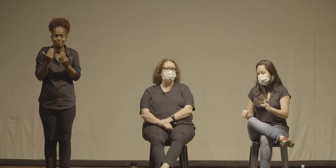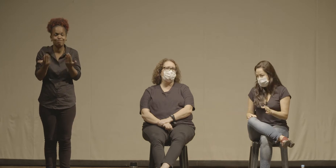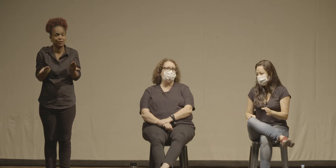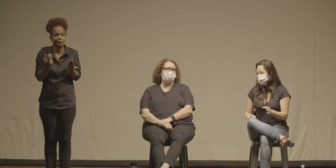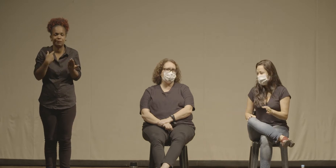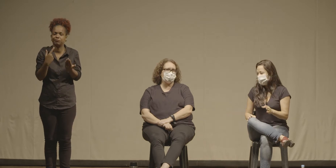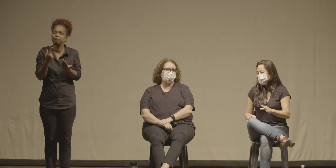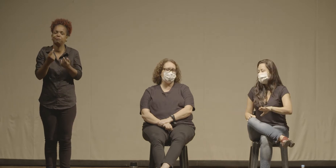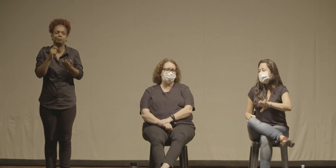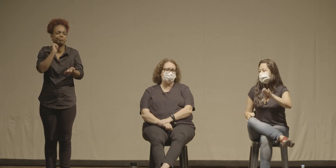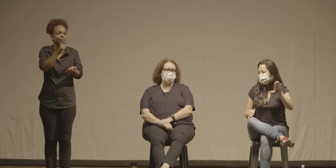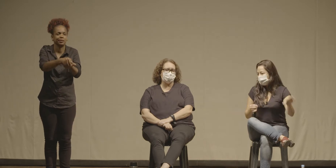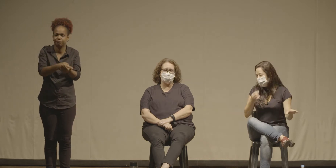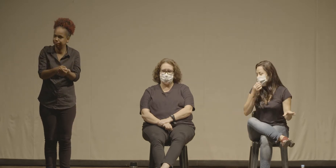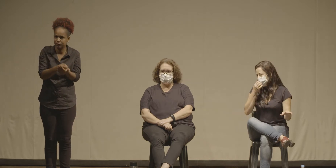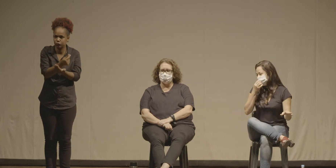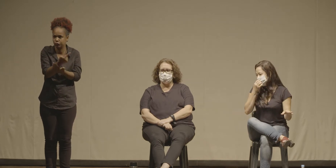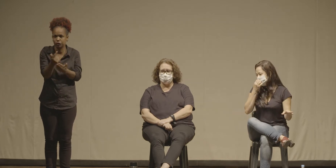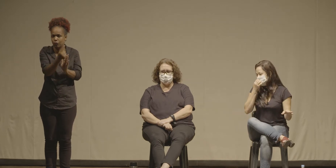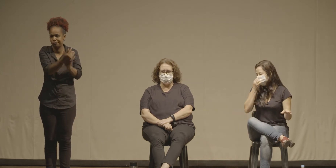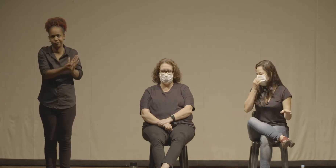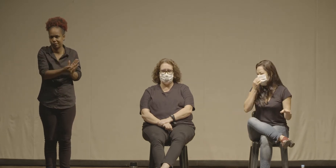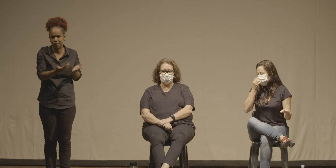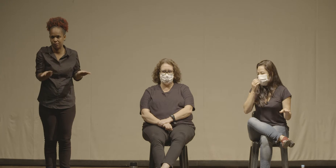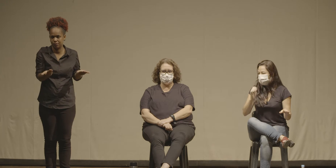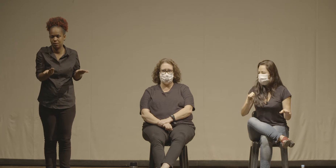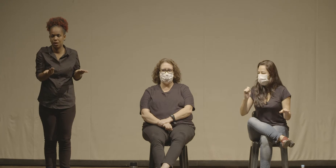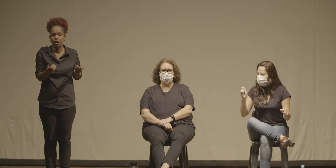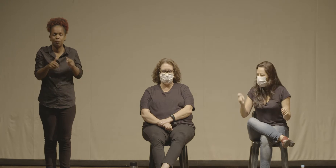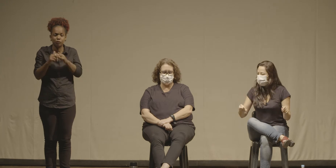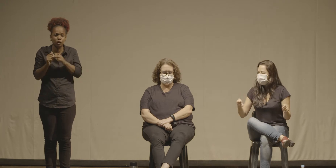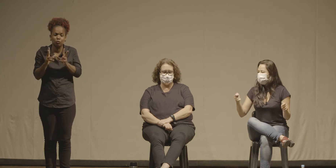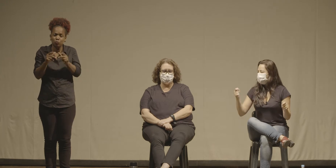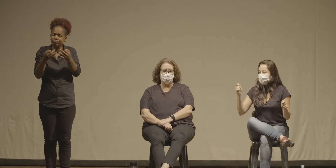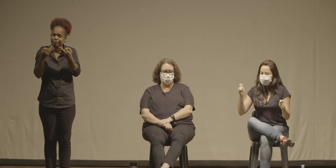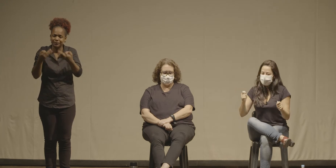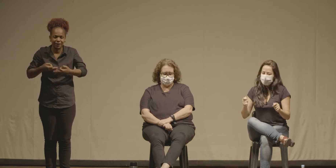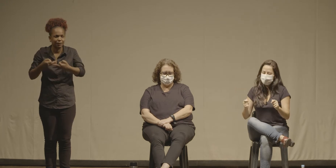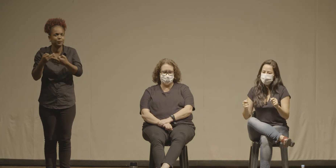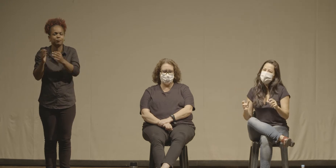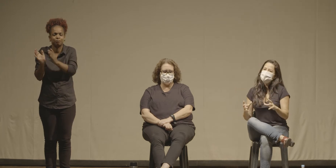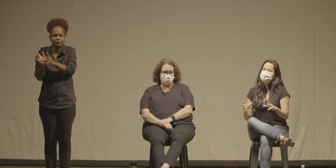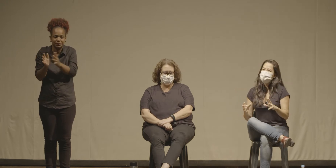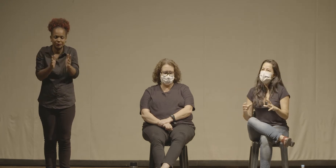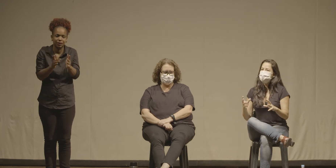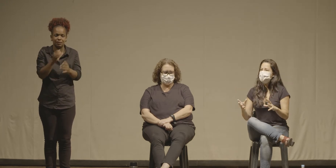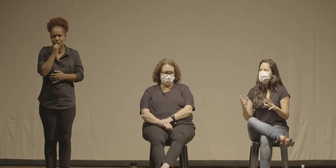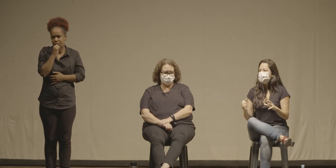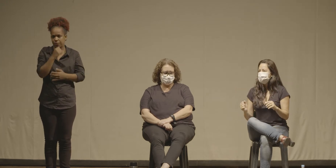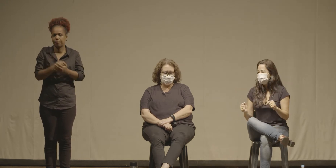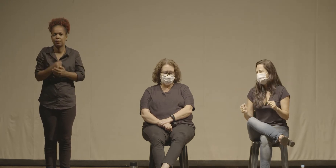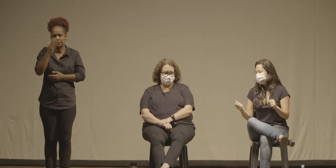teria dinheiro para cobrir essa falha. Era tudo muito alinhado. Então, por exemplo, eu sei que